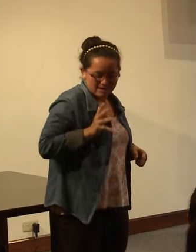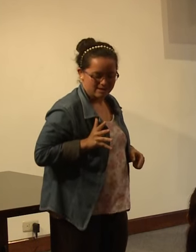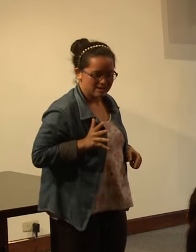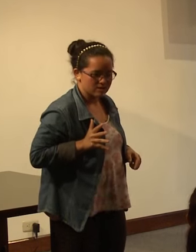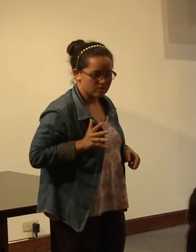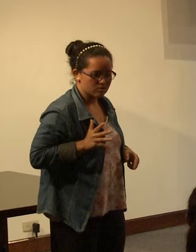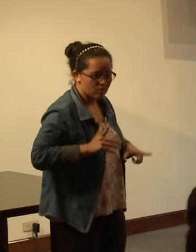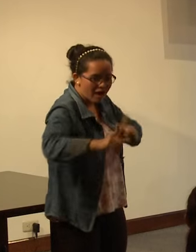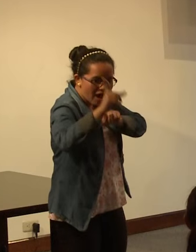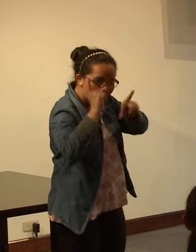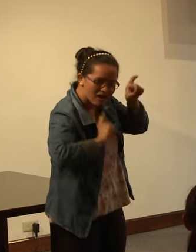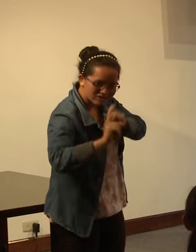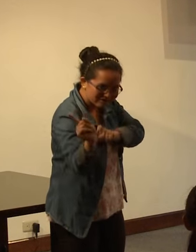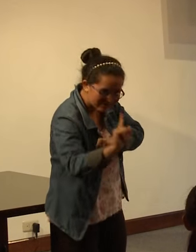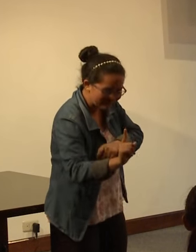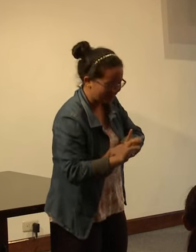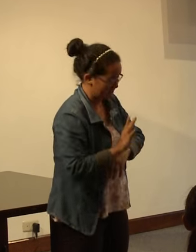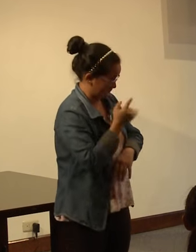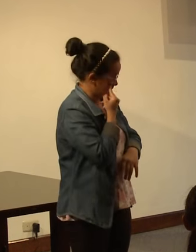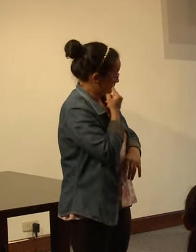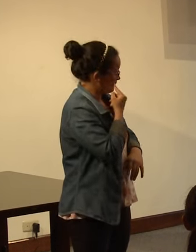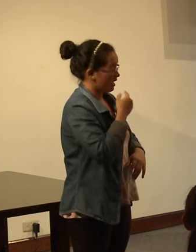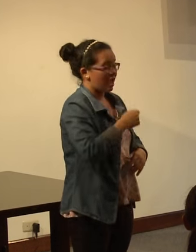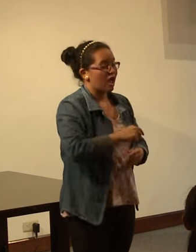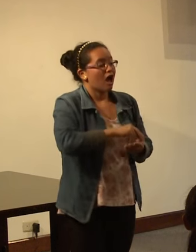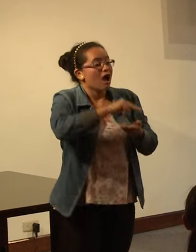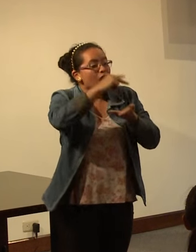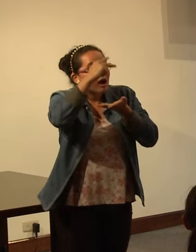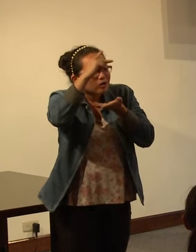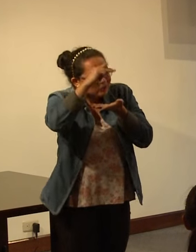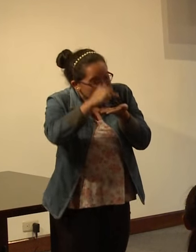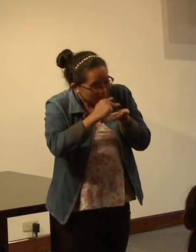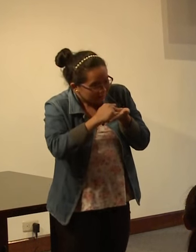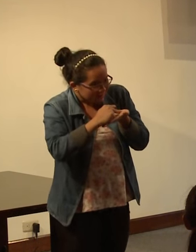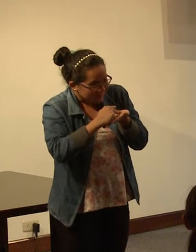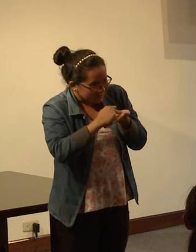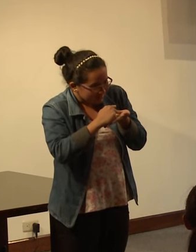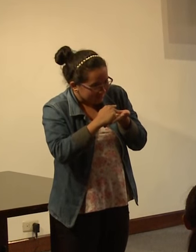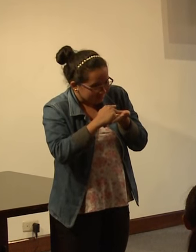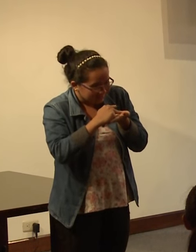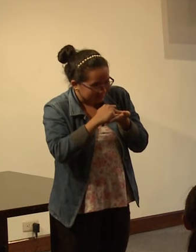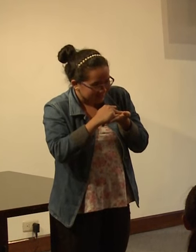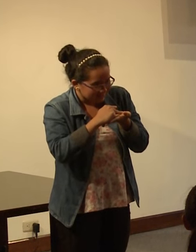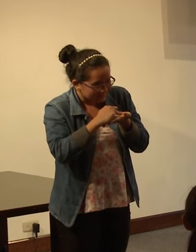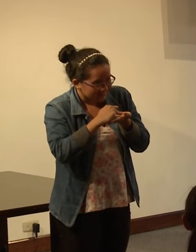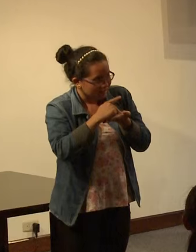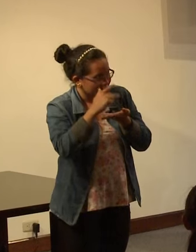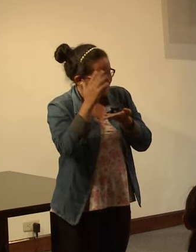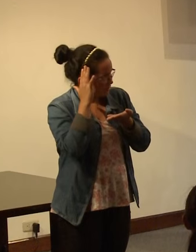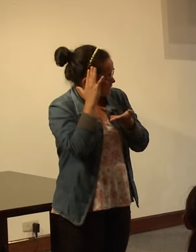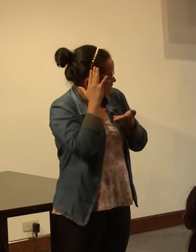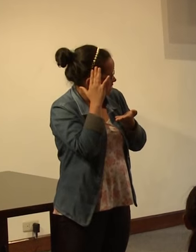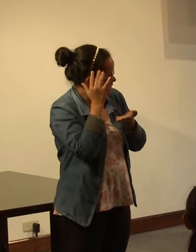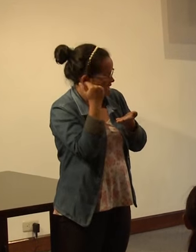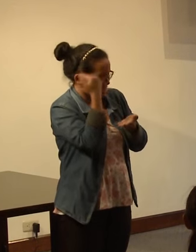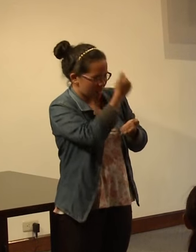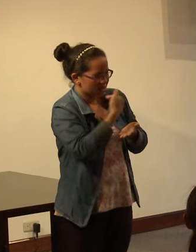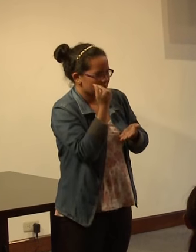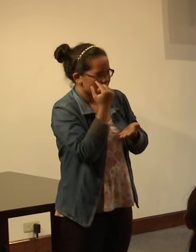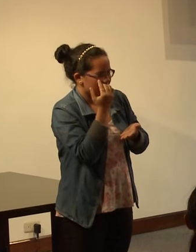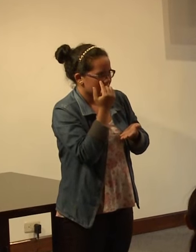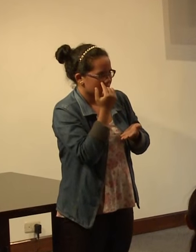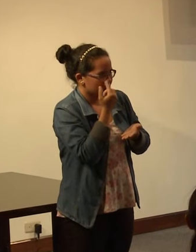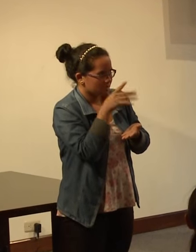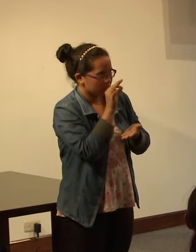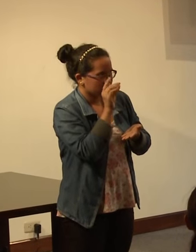entonces, sí, está totalmente acostada y su cabeza gira hacia el